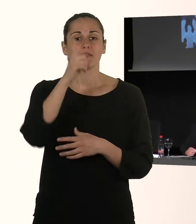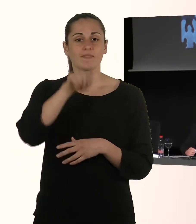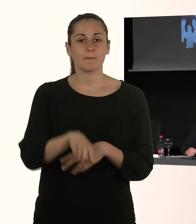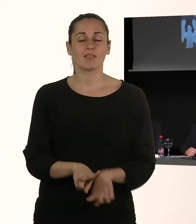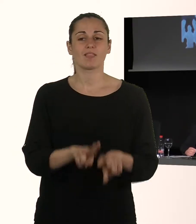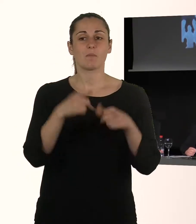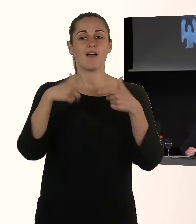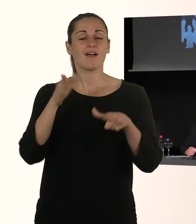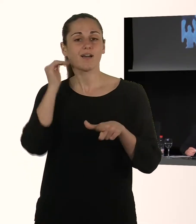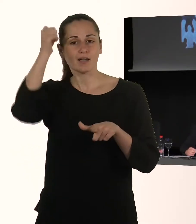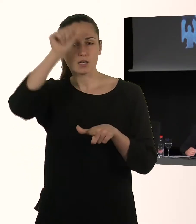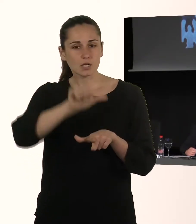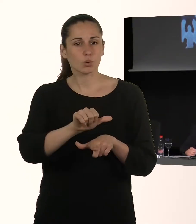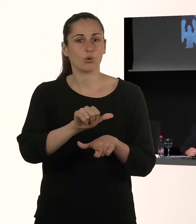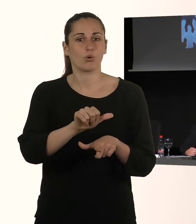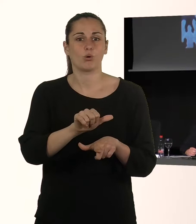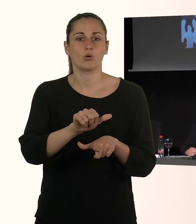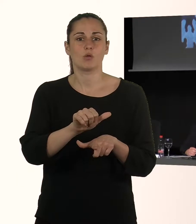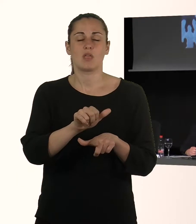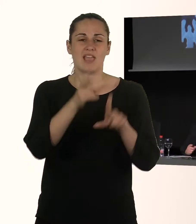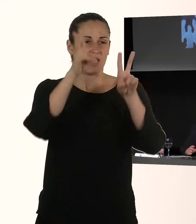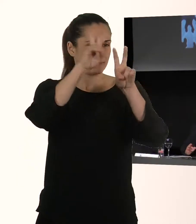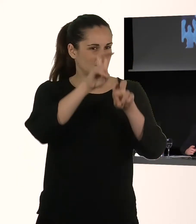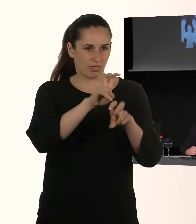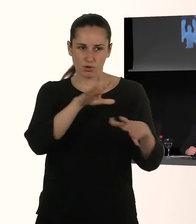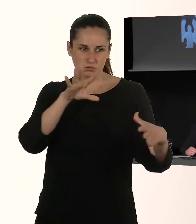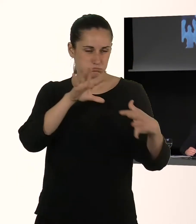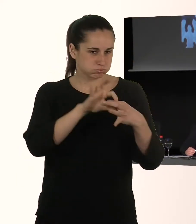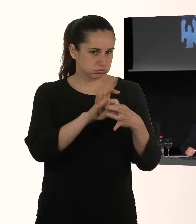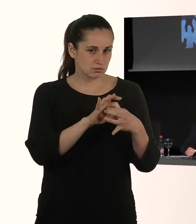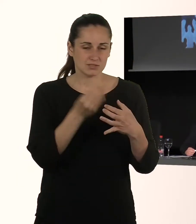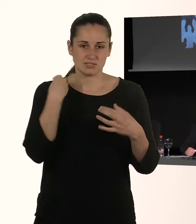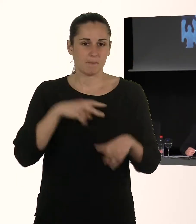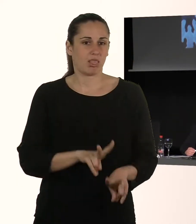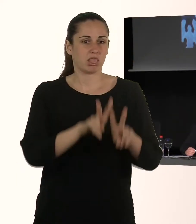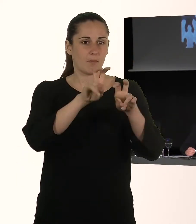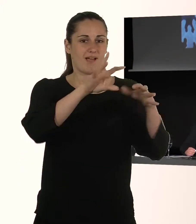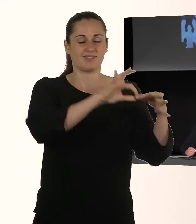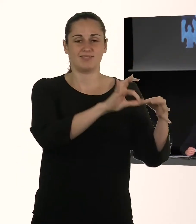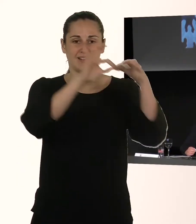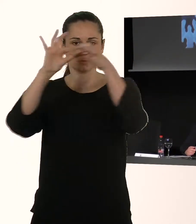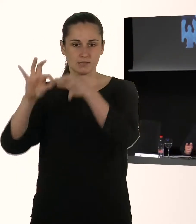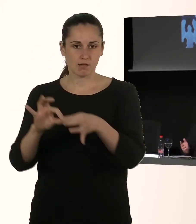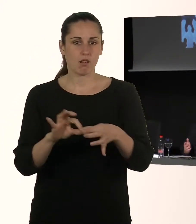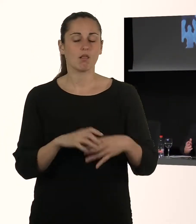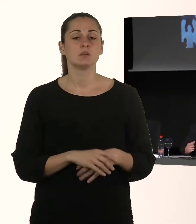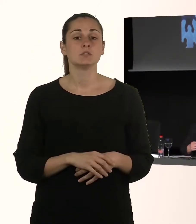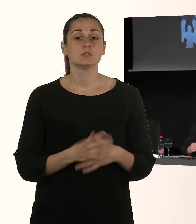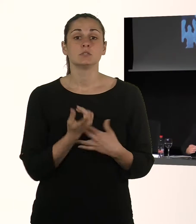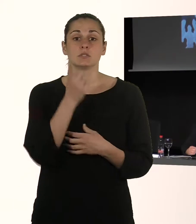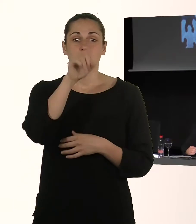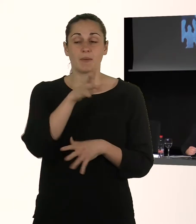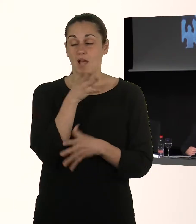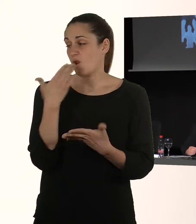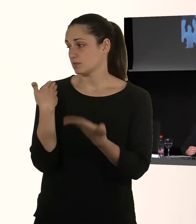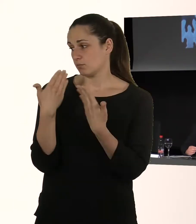género en sus investigaciones como un tema transversal. Y bueno, estamos ahora